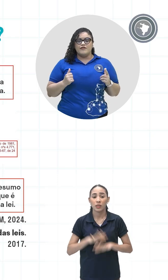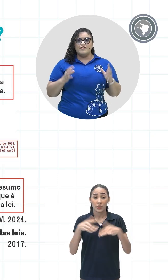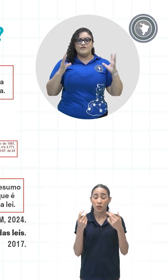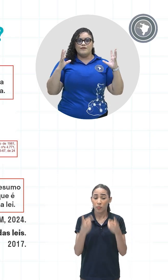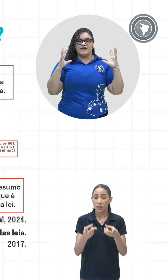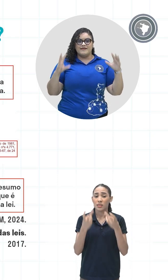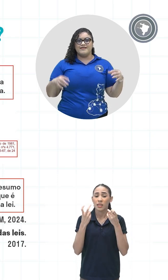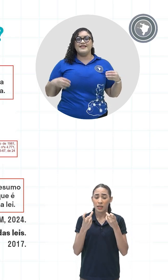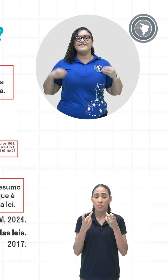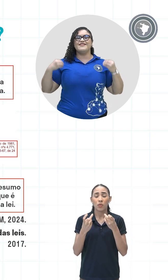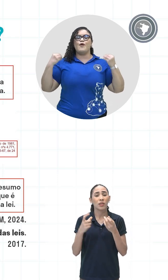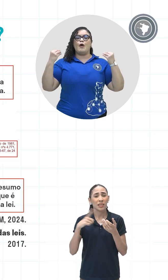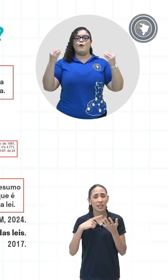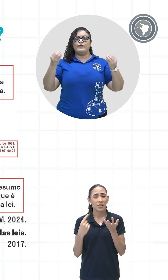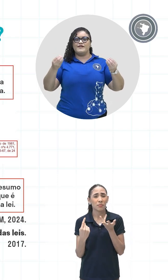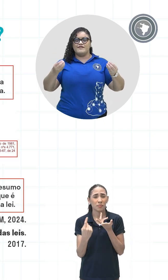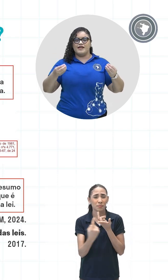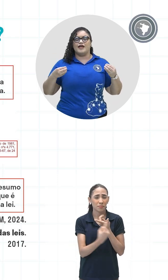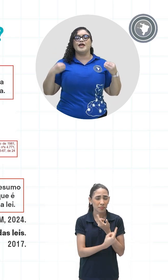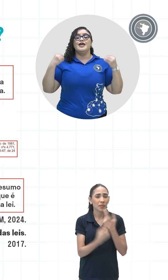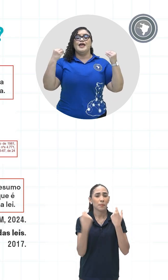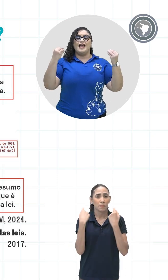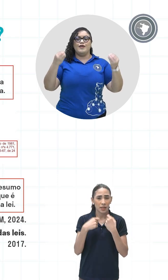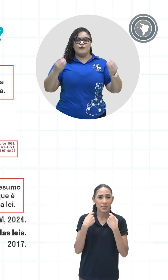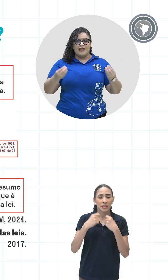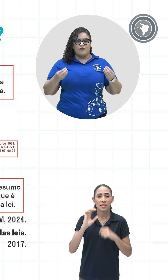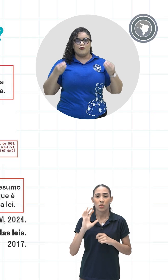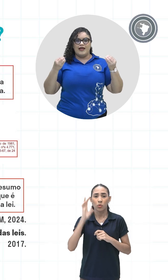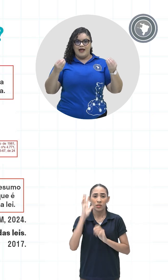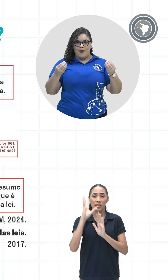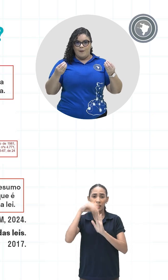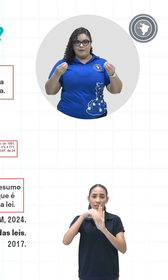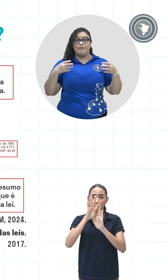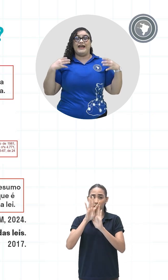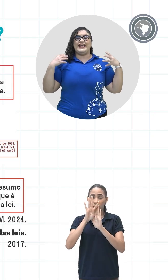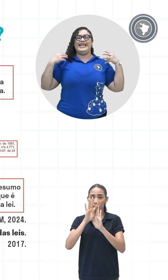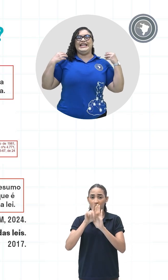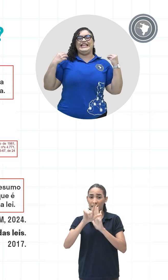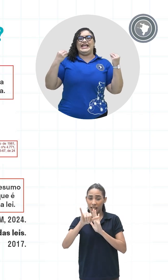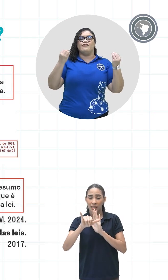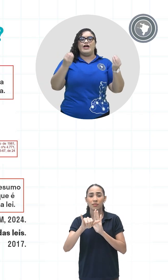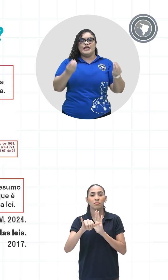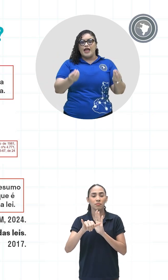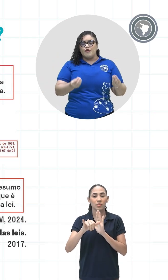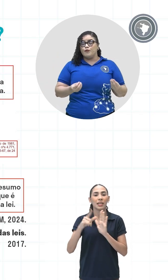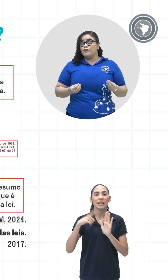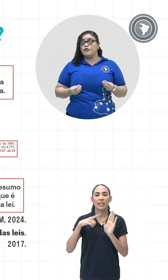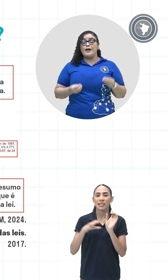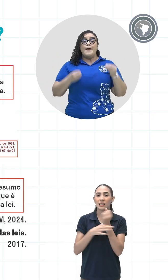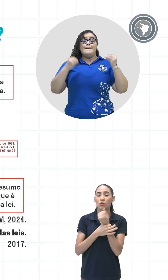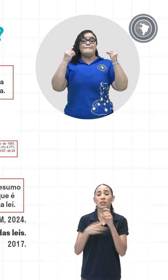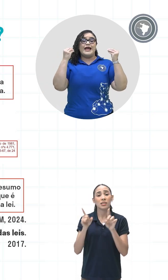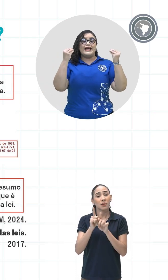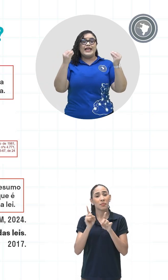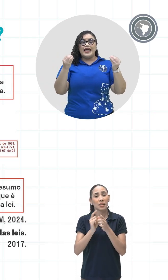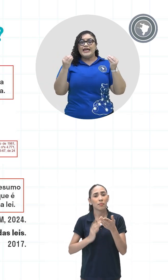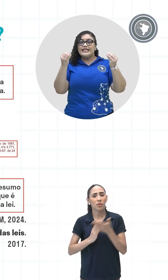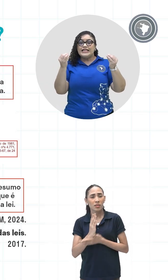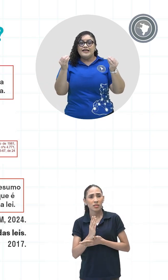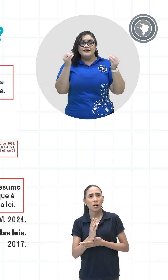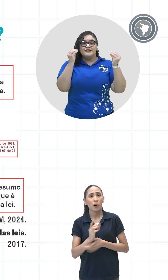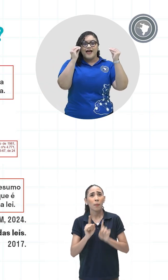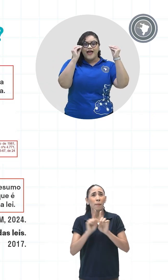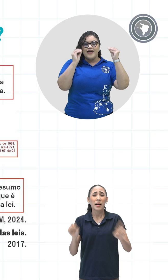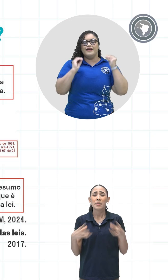quantas coisas precisam acontecer em um texto legal para que ele tenha validade. Professora, para